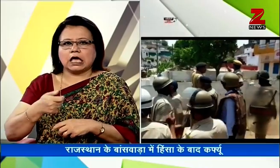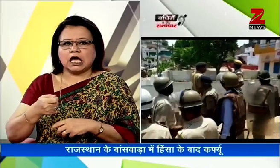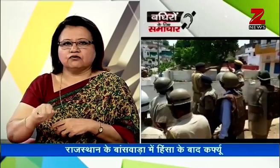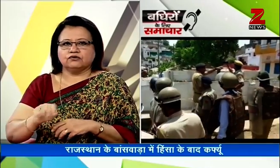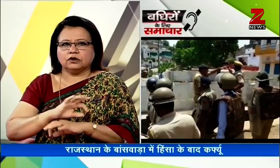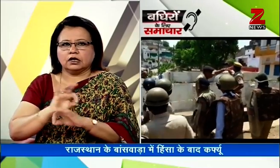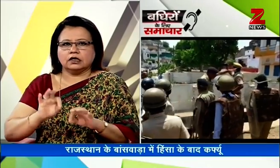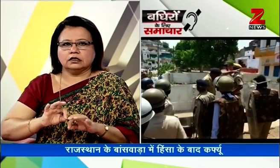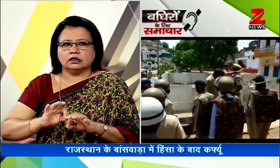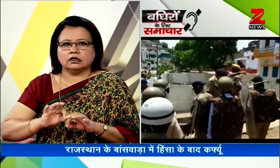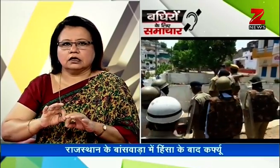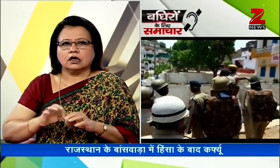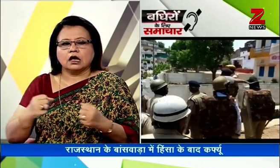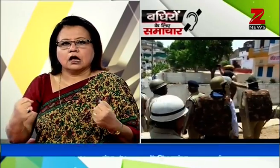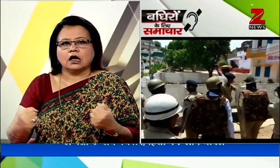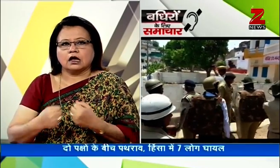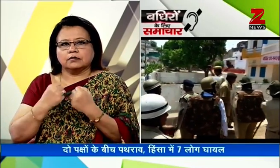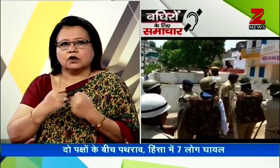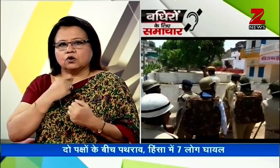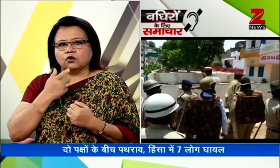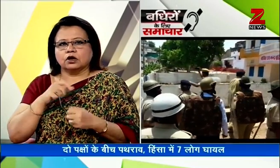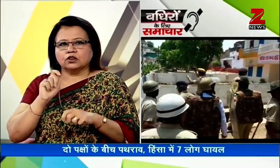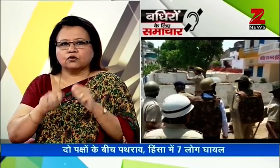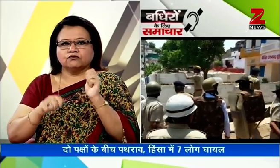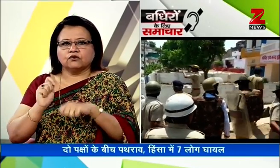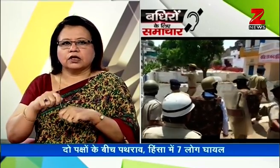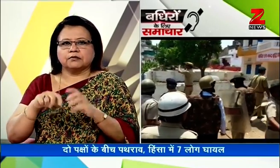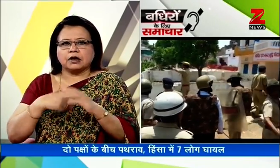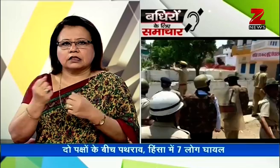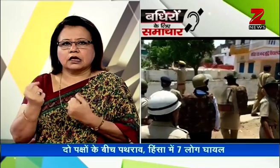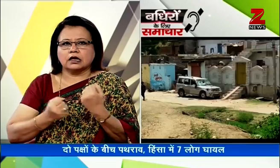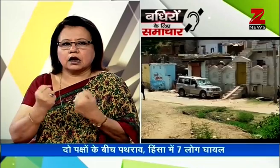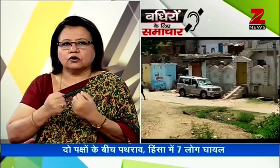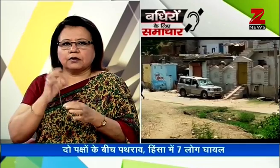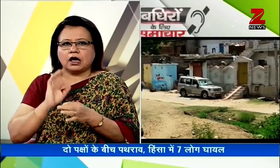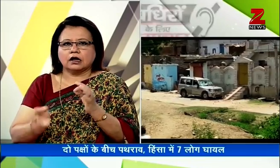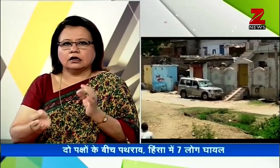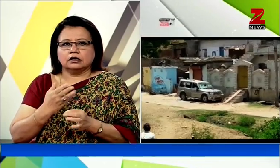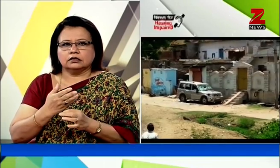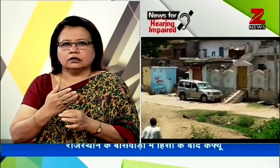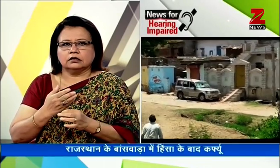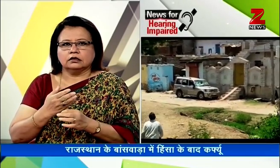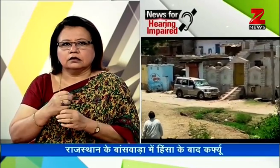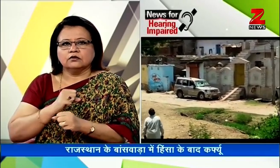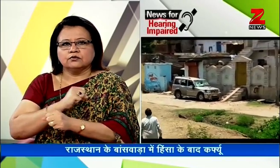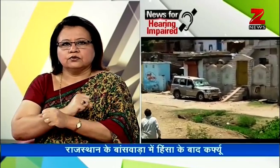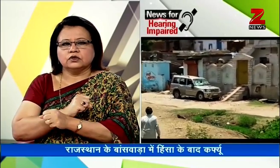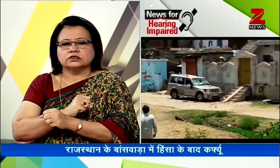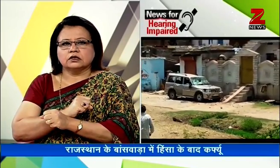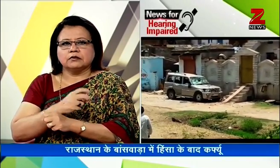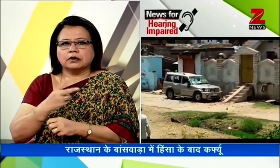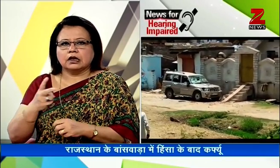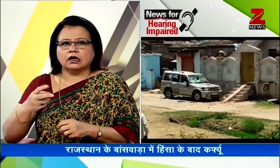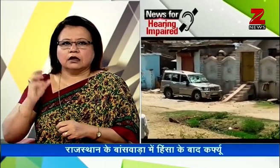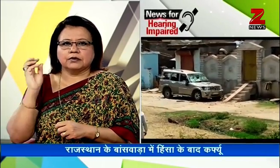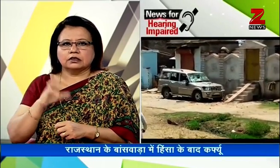शहर में कर्फ्यू लगा दिया गया। हंगामा कर रहे लोगों ने तोड़फोड़ के बाद कई गाड़ियों में आग भी लगा दी। पुलिस पर